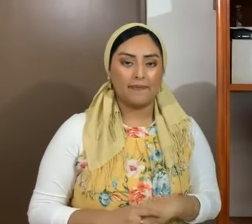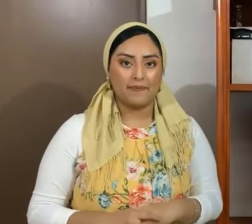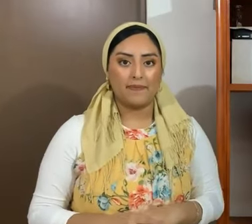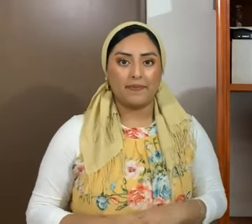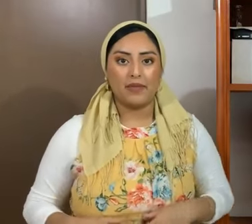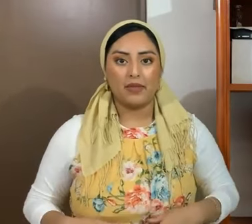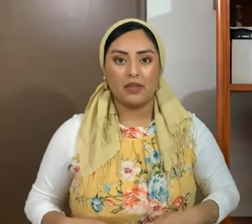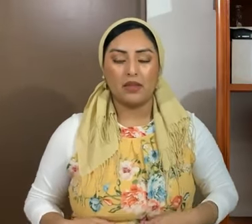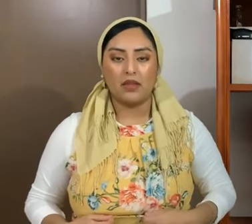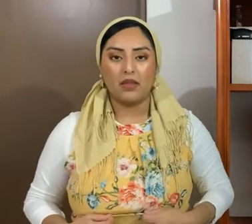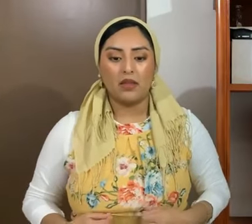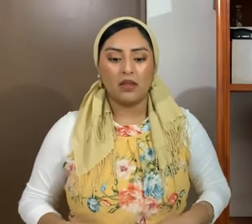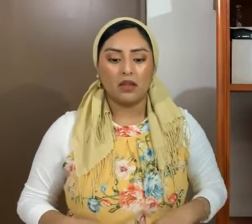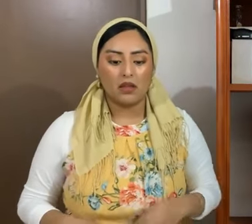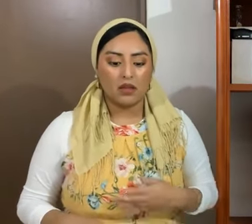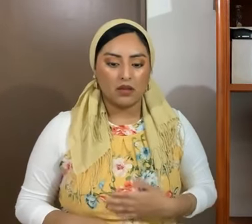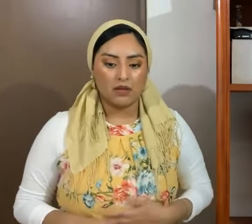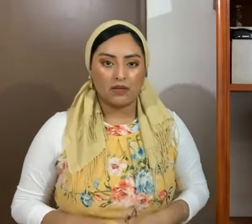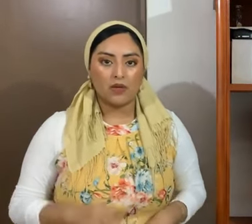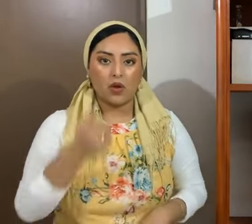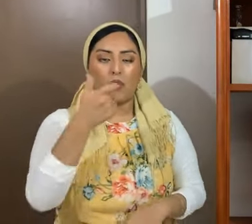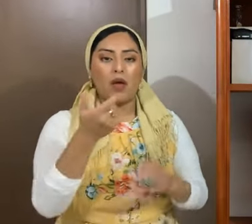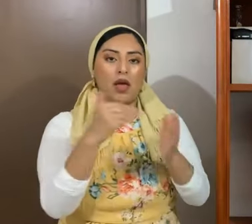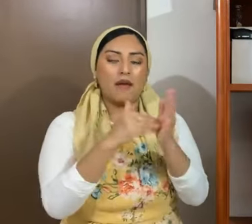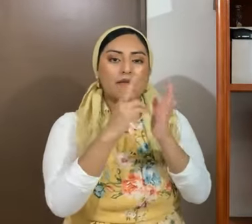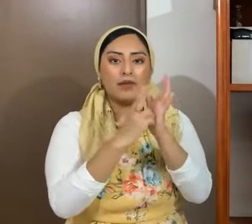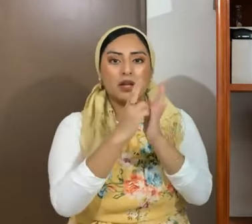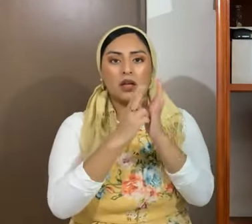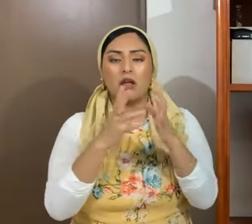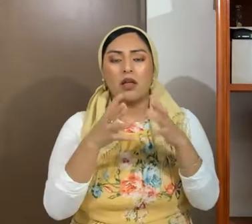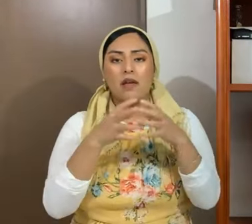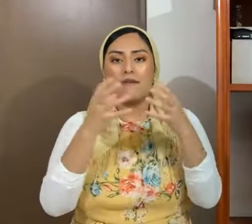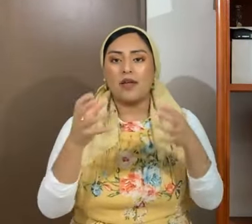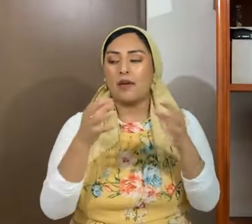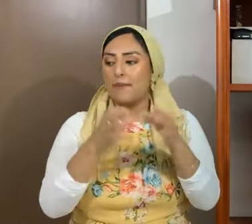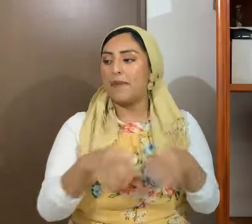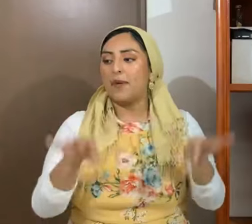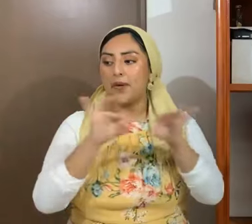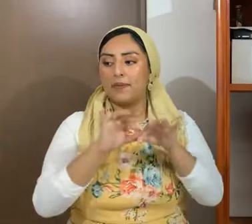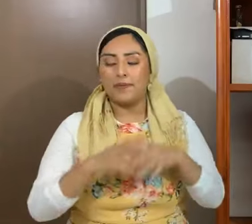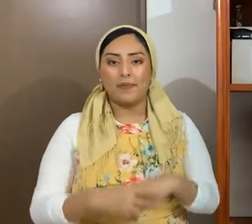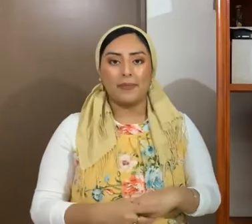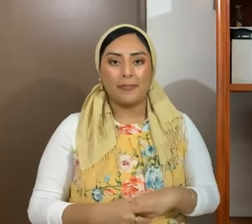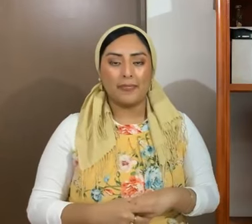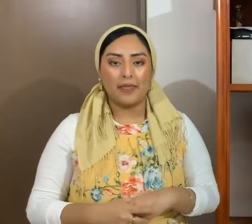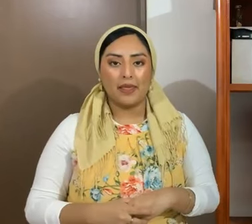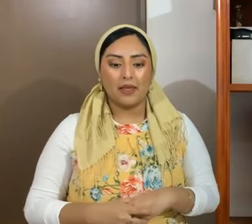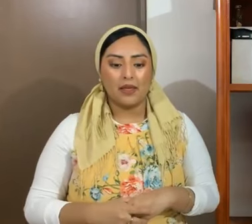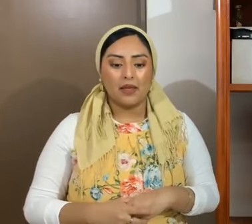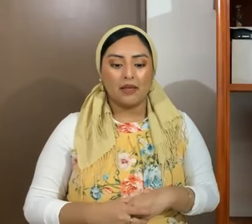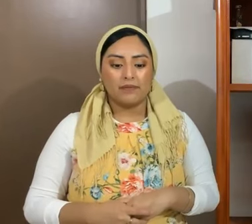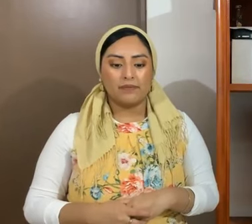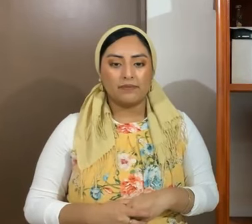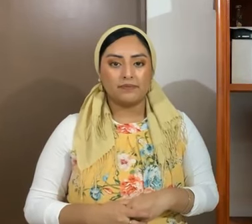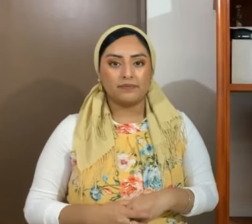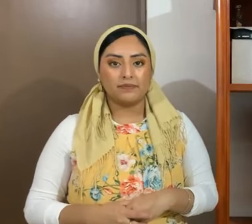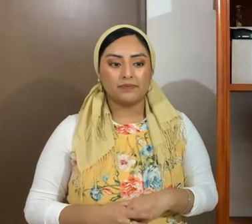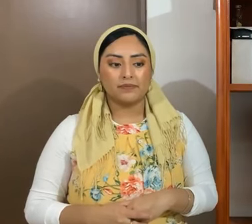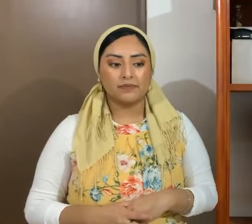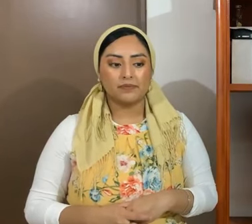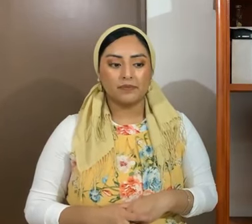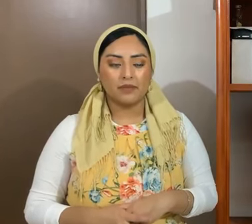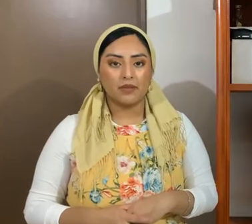se atienda, ¿sí? Entonces, repasen ese tema, es muy importante. Entonces, con